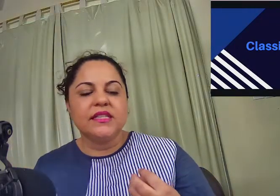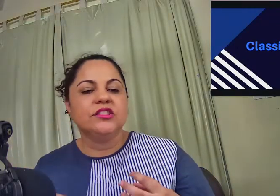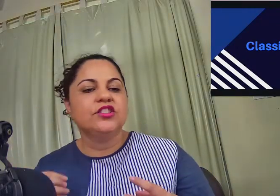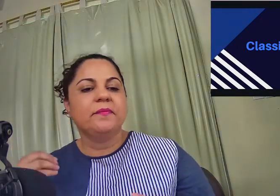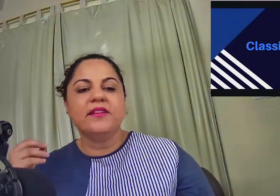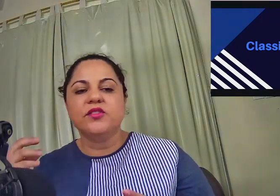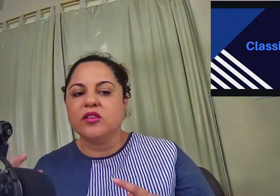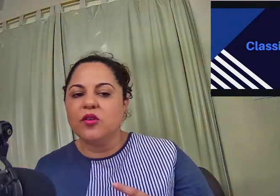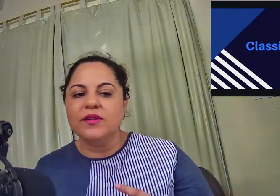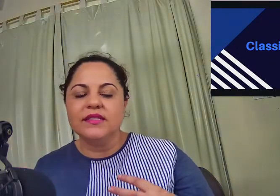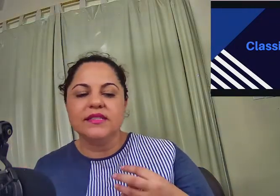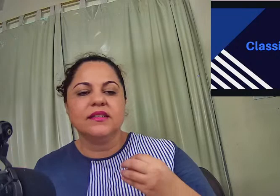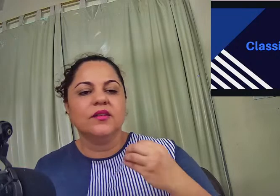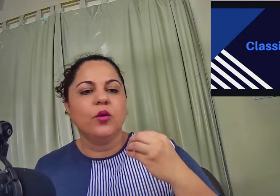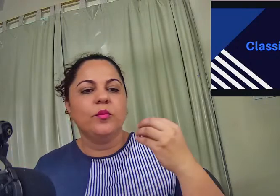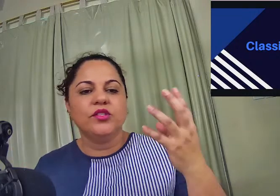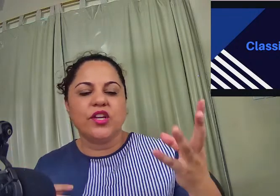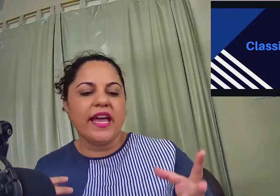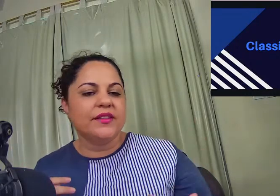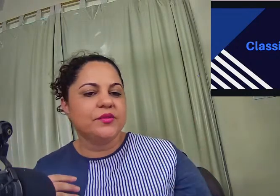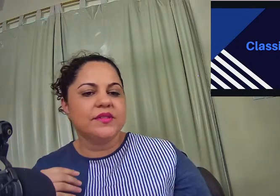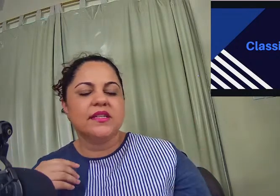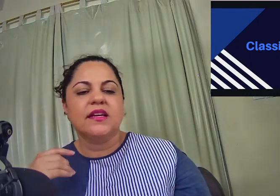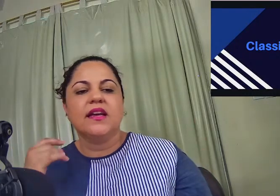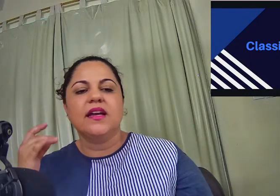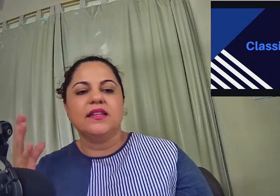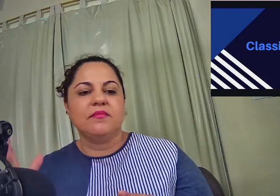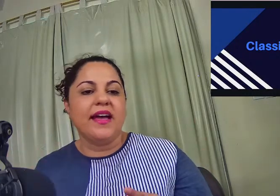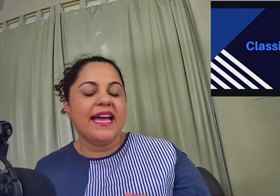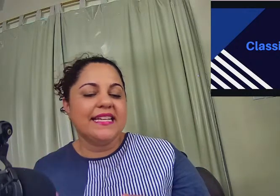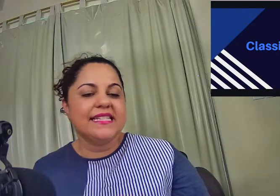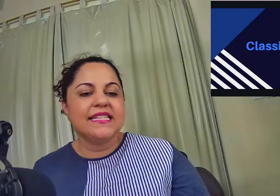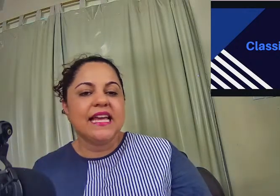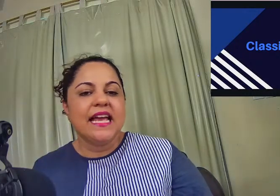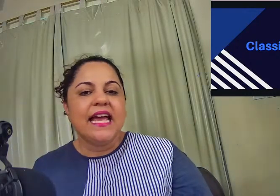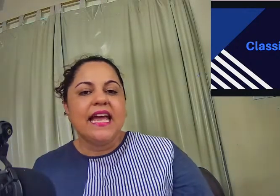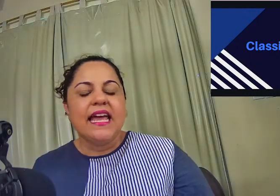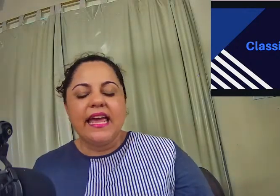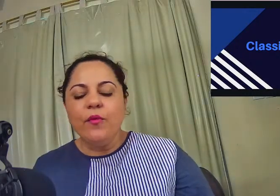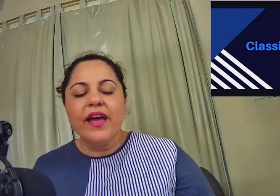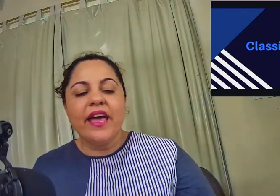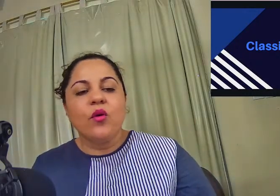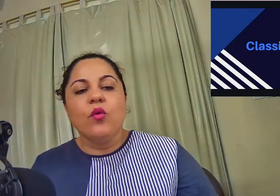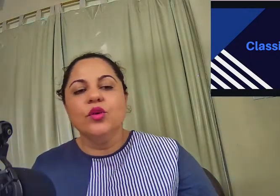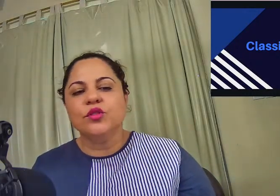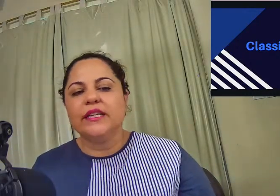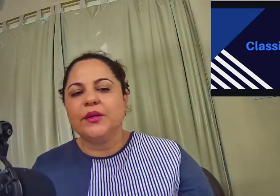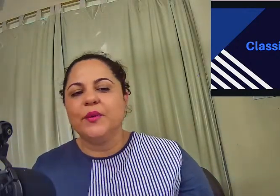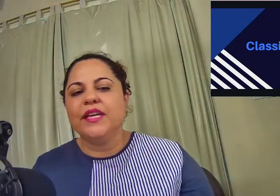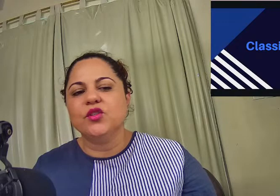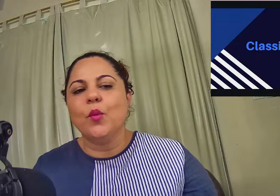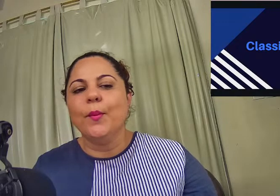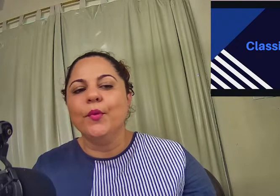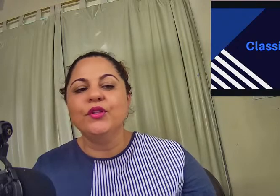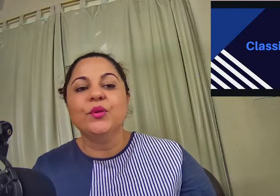de pessoas, objetos, animais. É um recurso linguístico muito